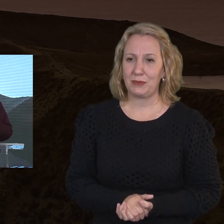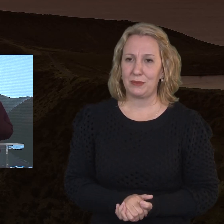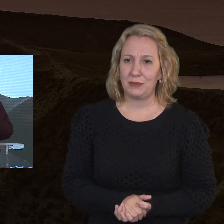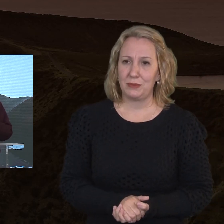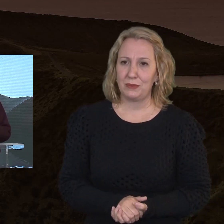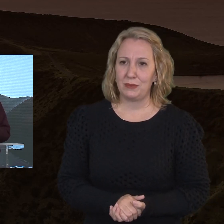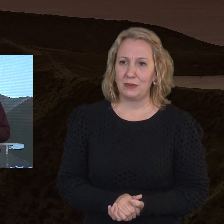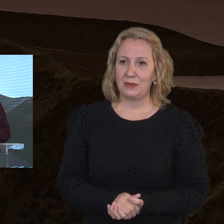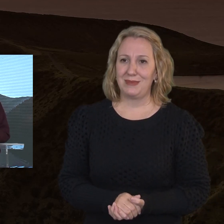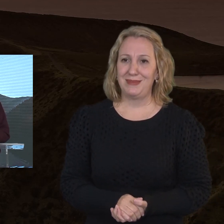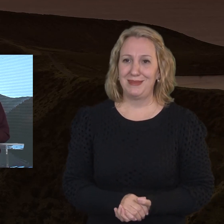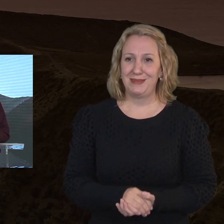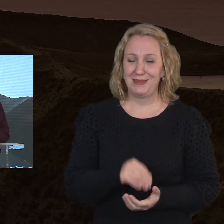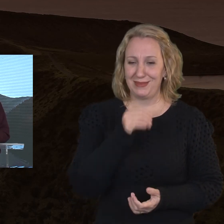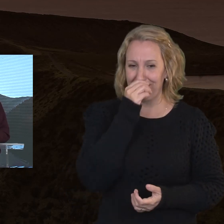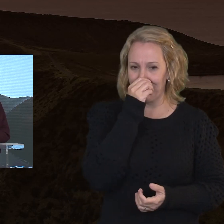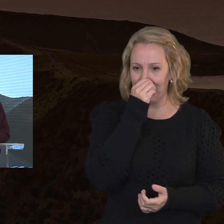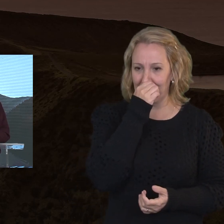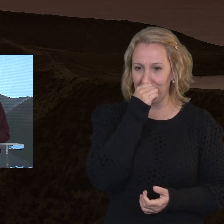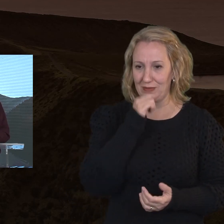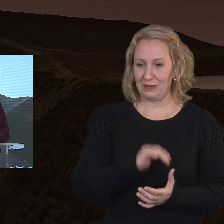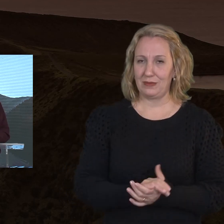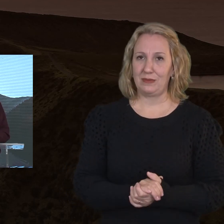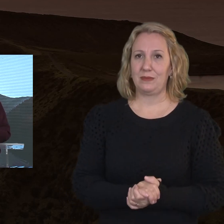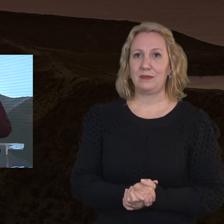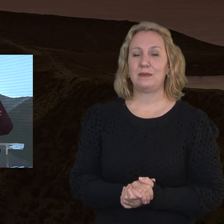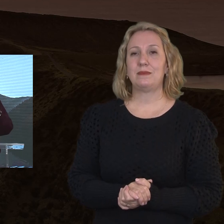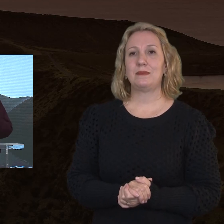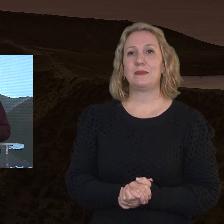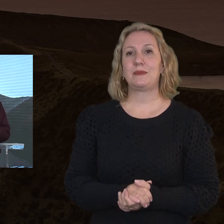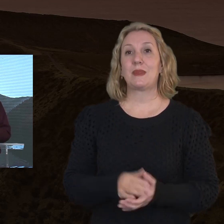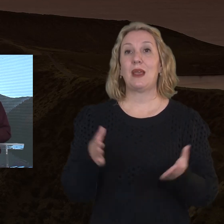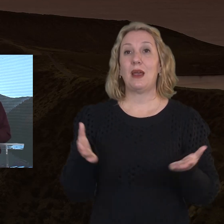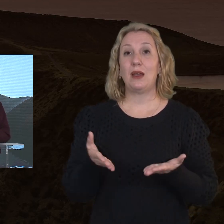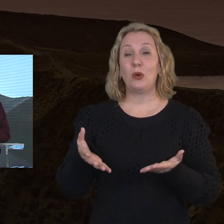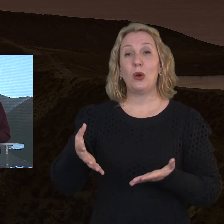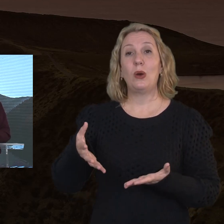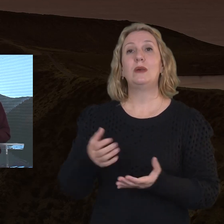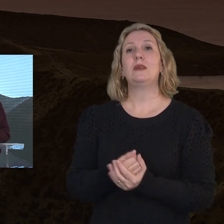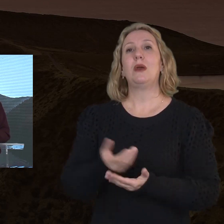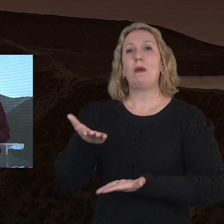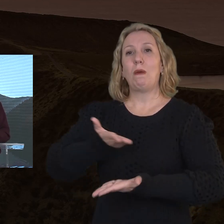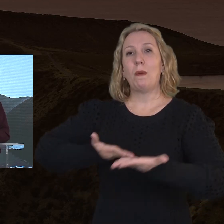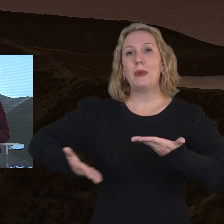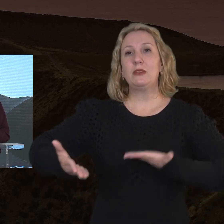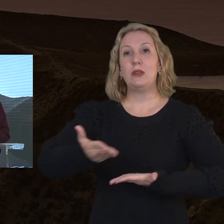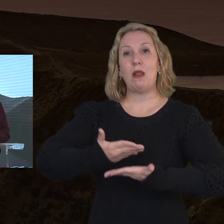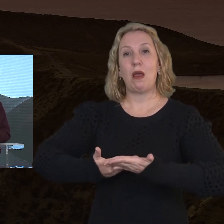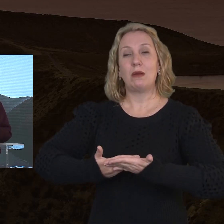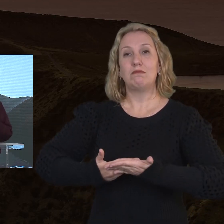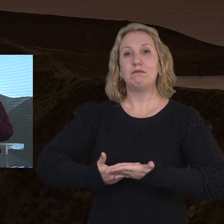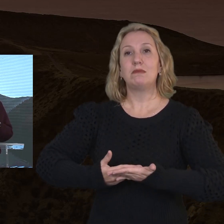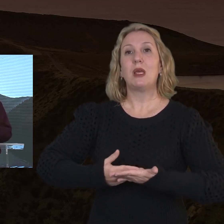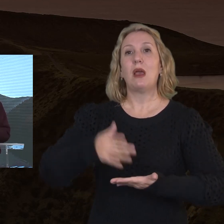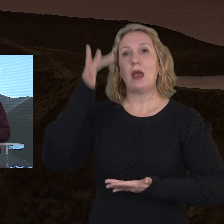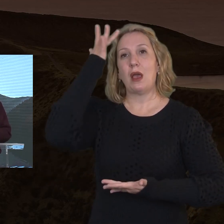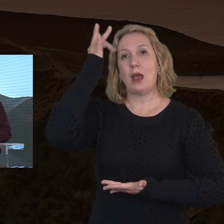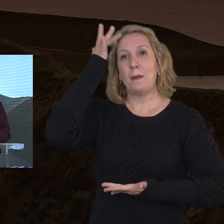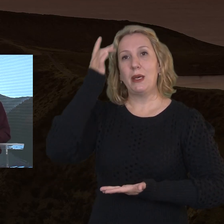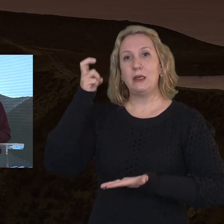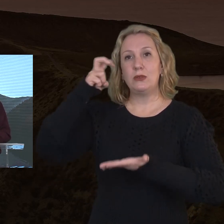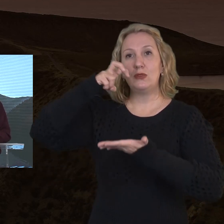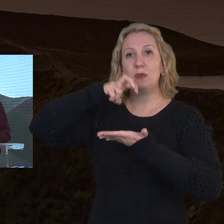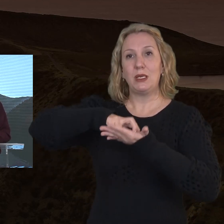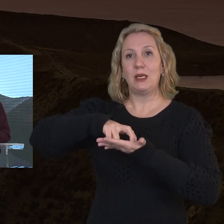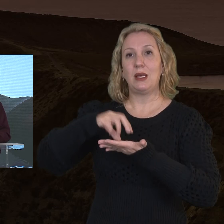haverá o compartilhar a logo após esta palavra e amanhã de manhã que eles irmãos às 9:30 para aqueles que